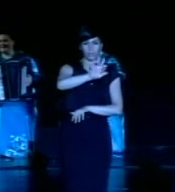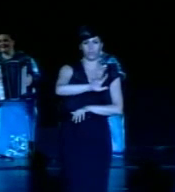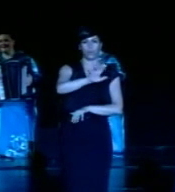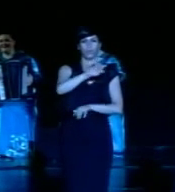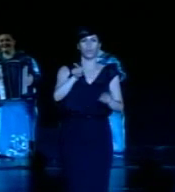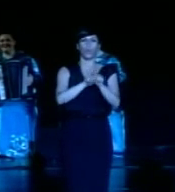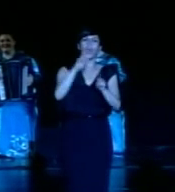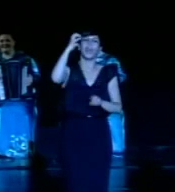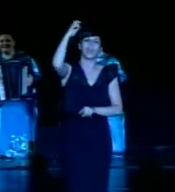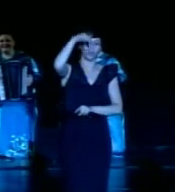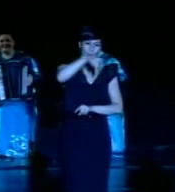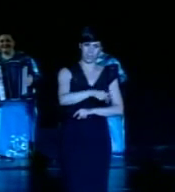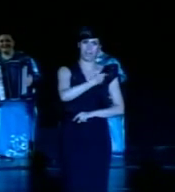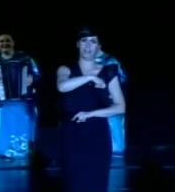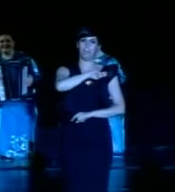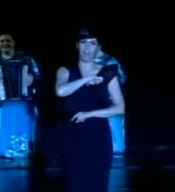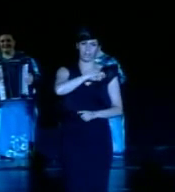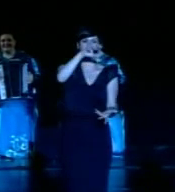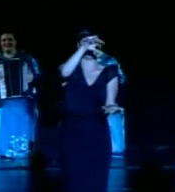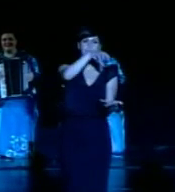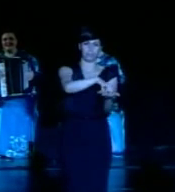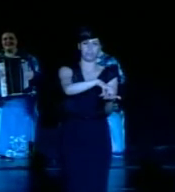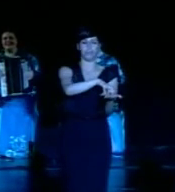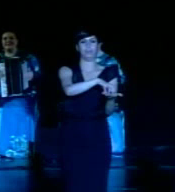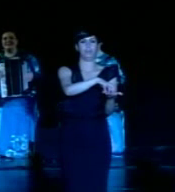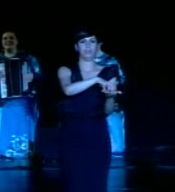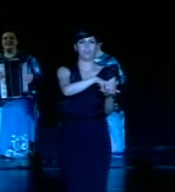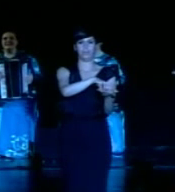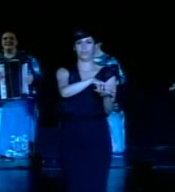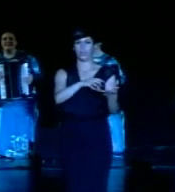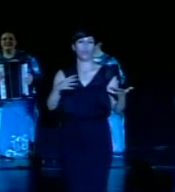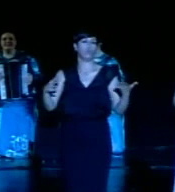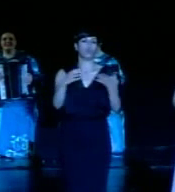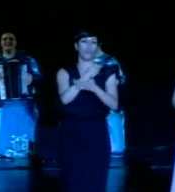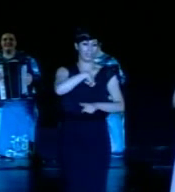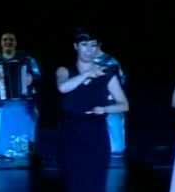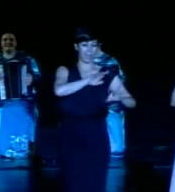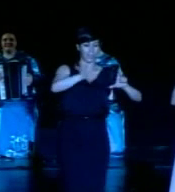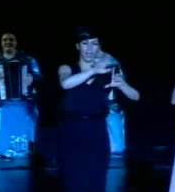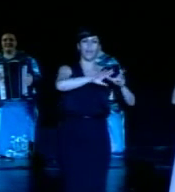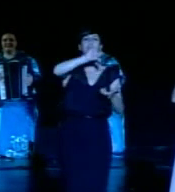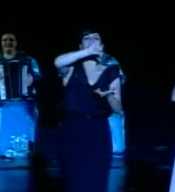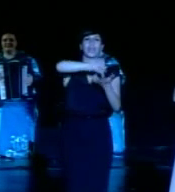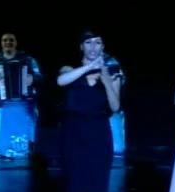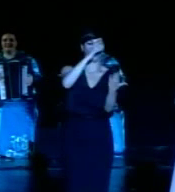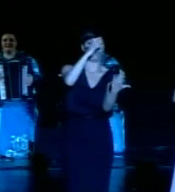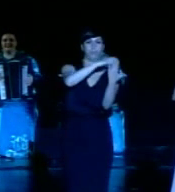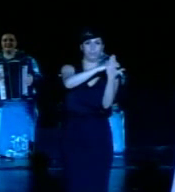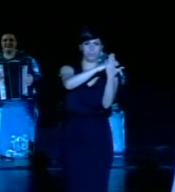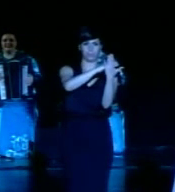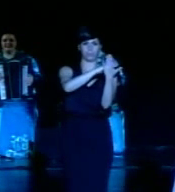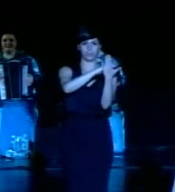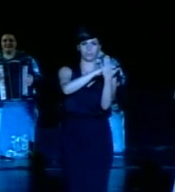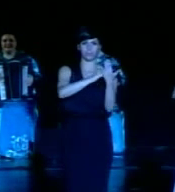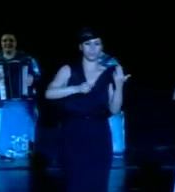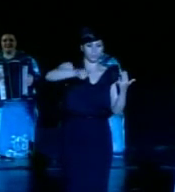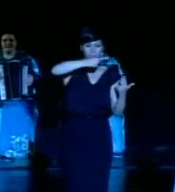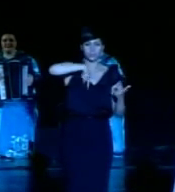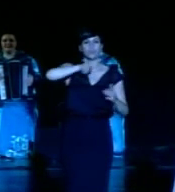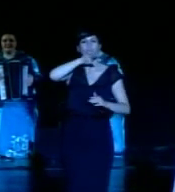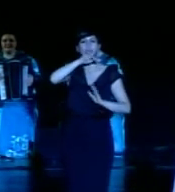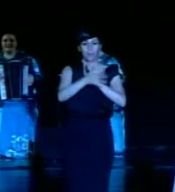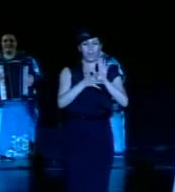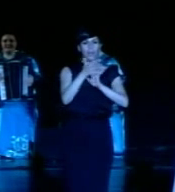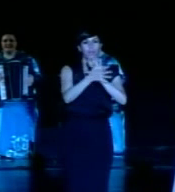un reino aquí, en nuestro país, en Hispania, que abarcaba todo el centro peninsular. Se han emocionado mucho cuando hemos